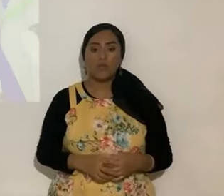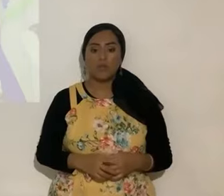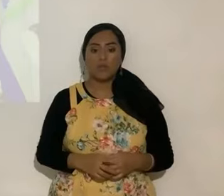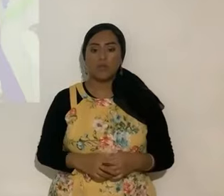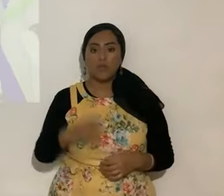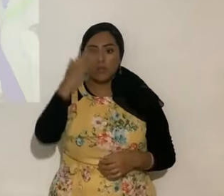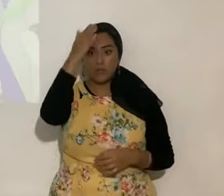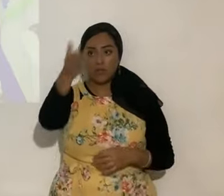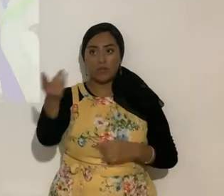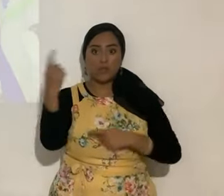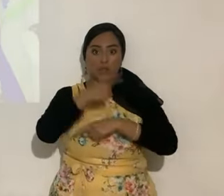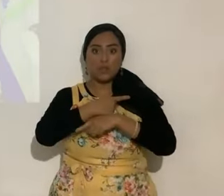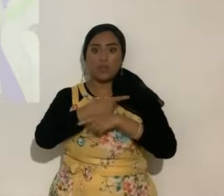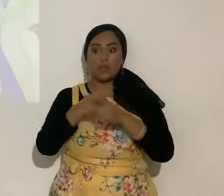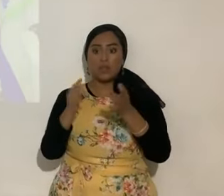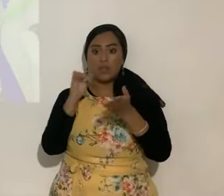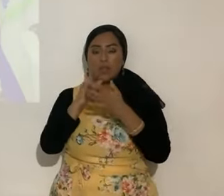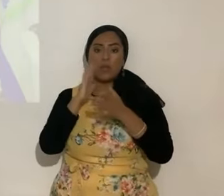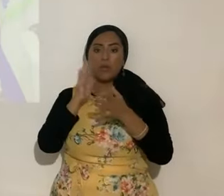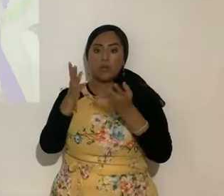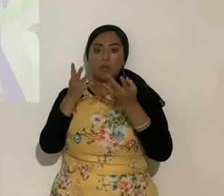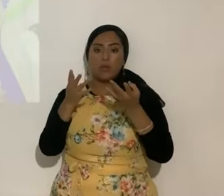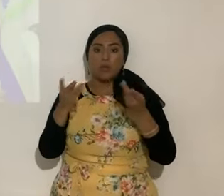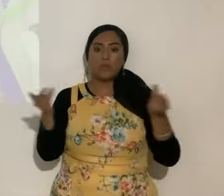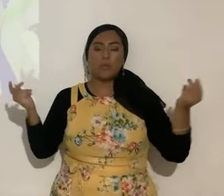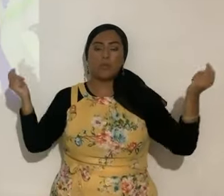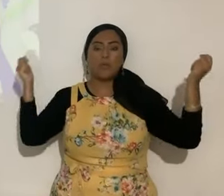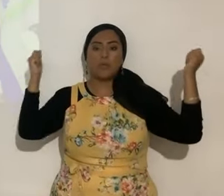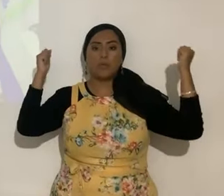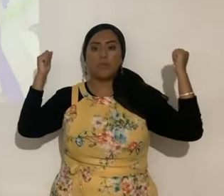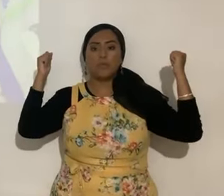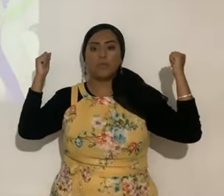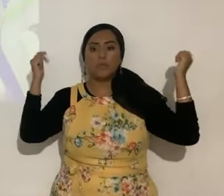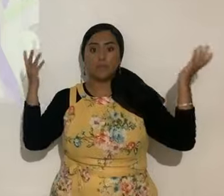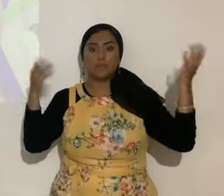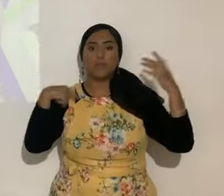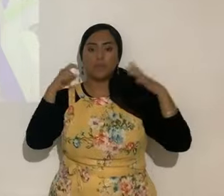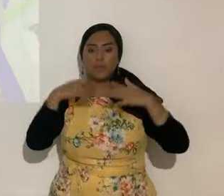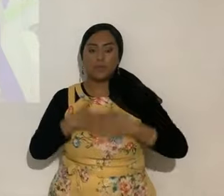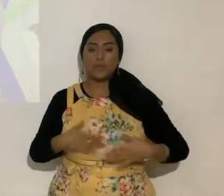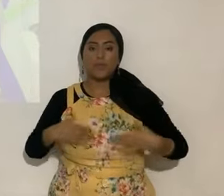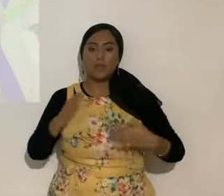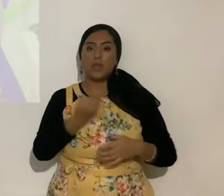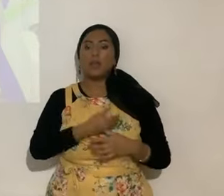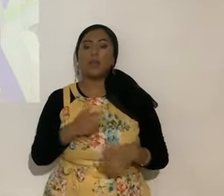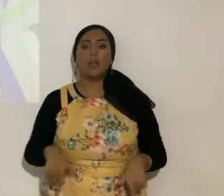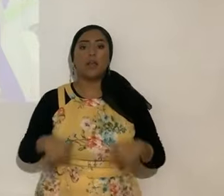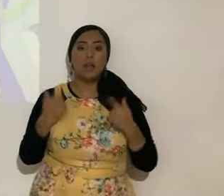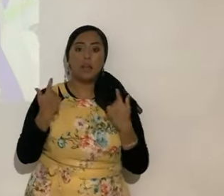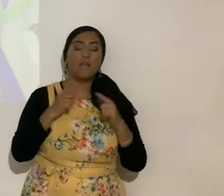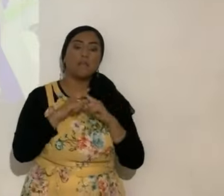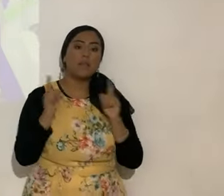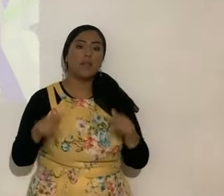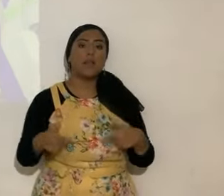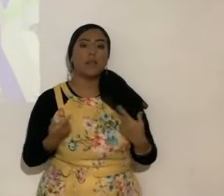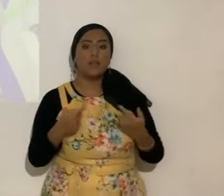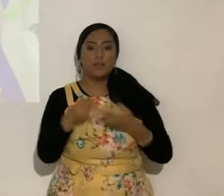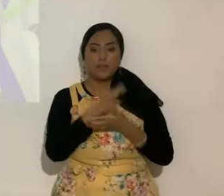algún día, todo eso morirá, desaparecerá, entonces, hay que disfrutar la vida, pero en santidad,